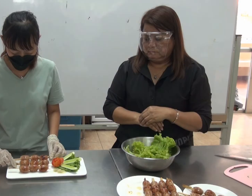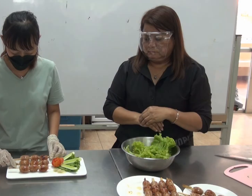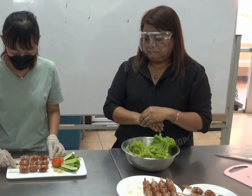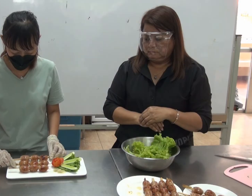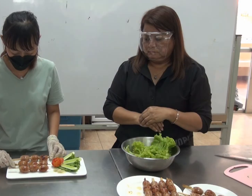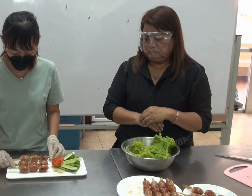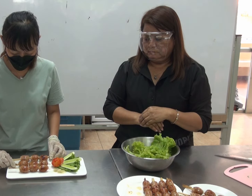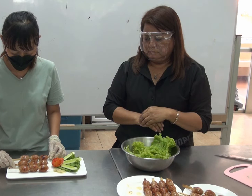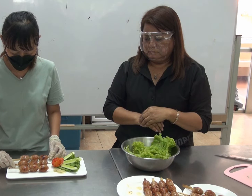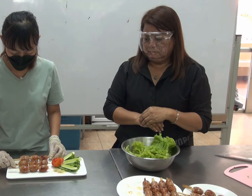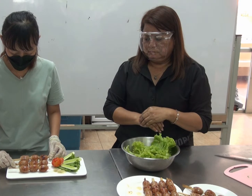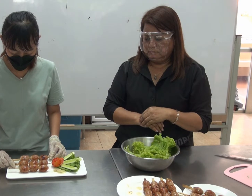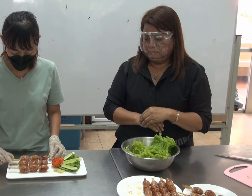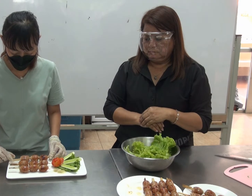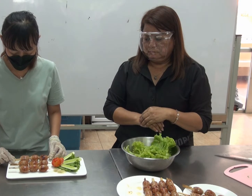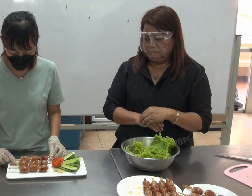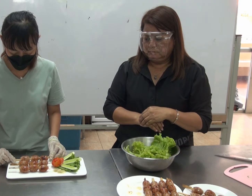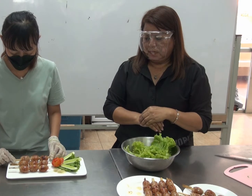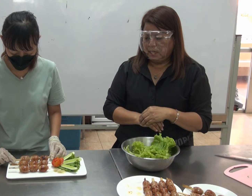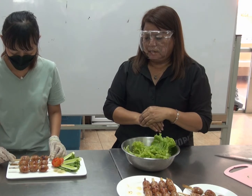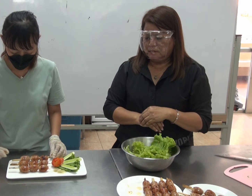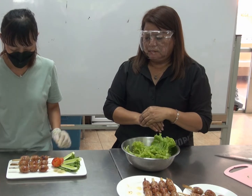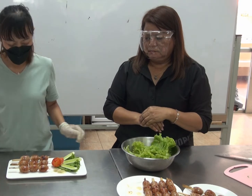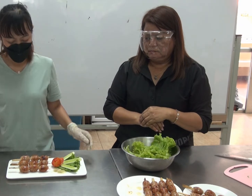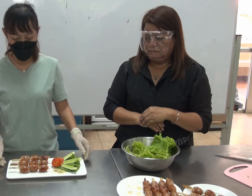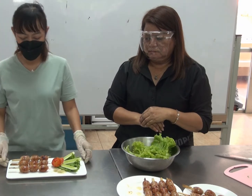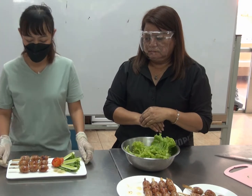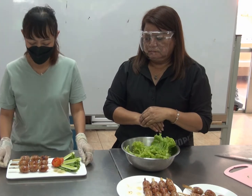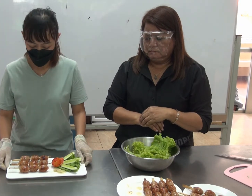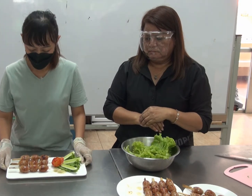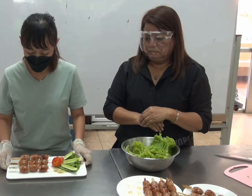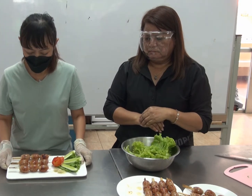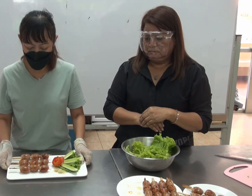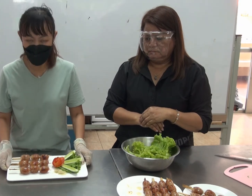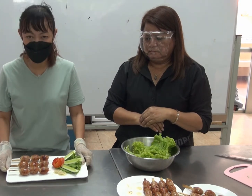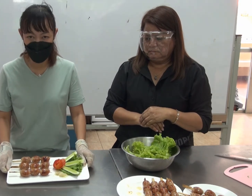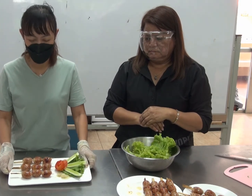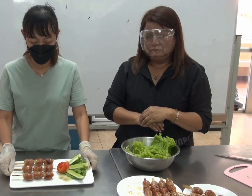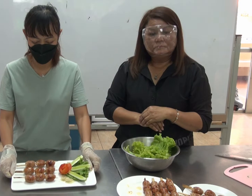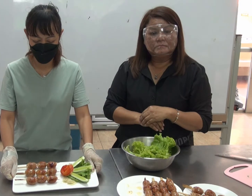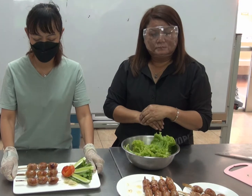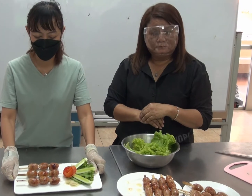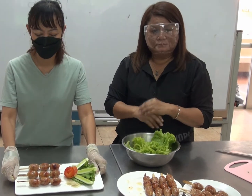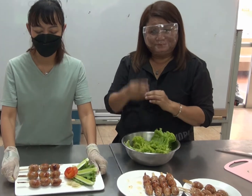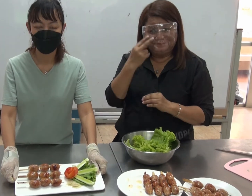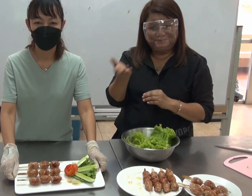นี่ดูค่ะ